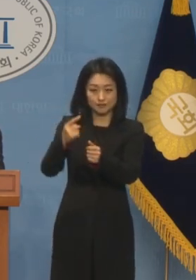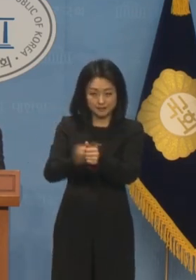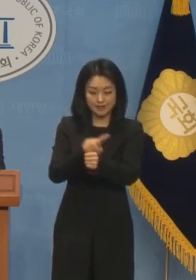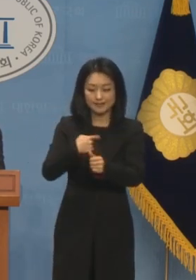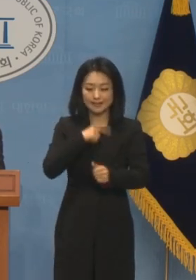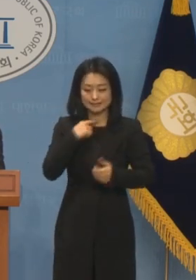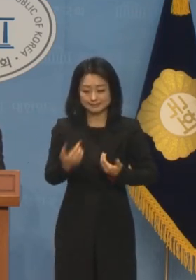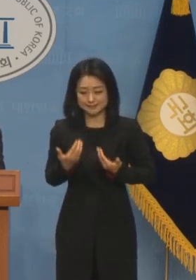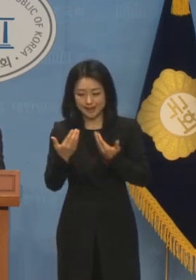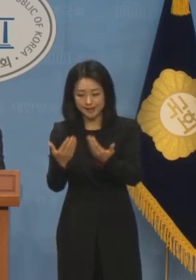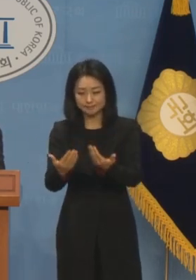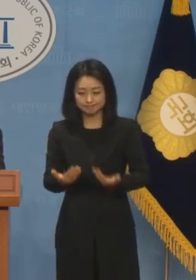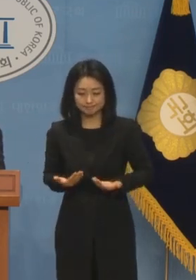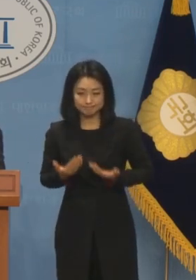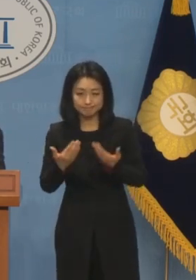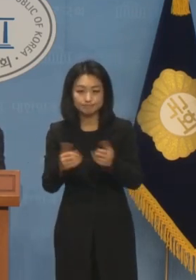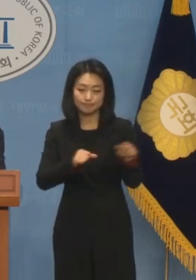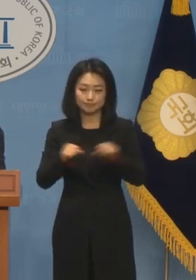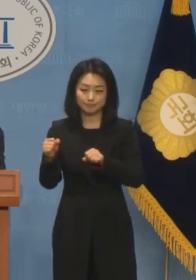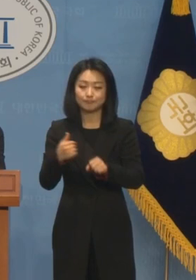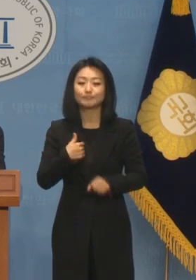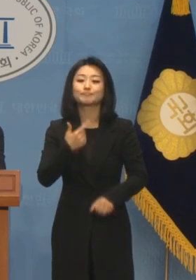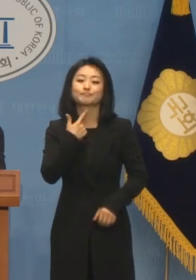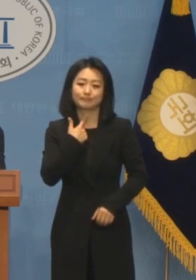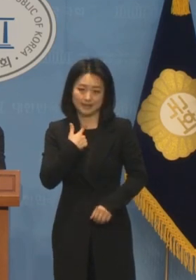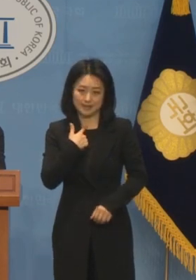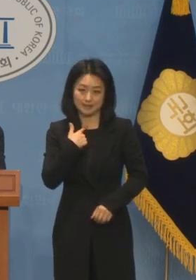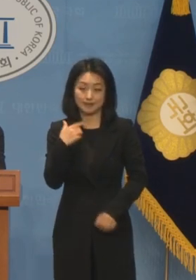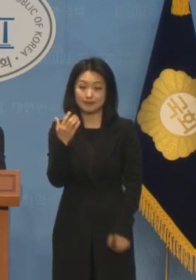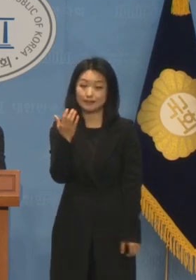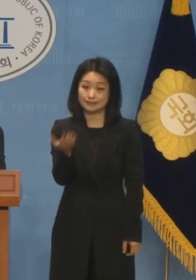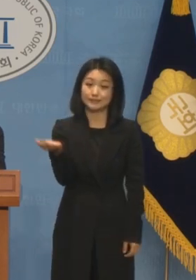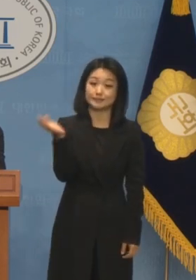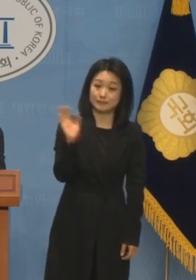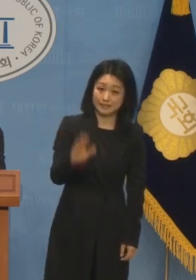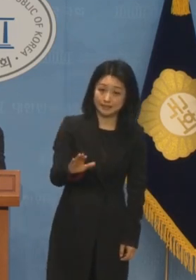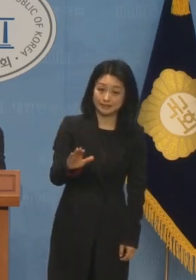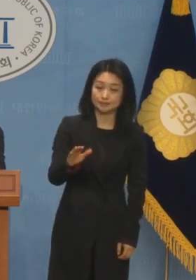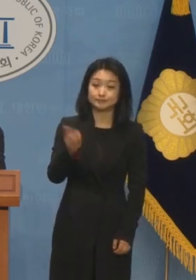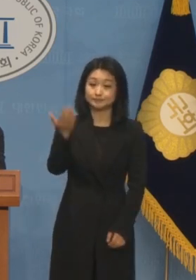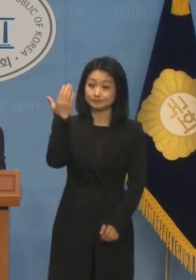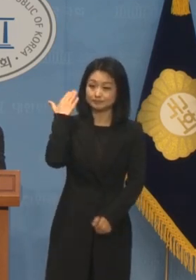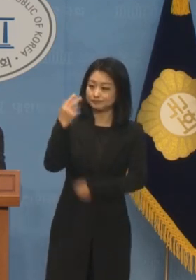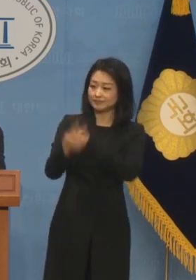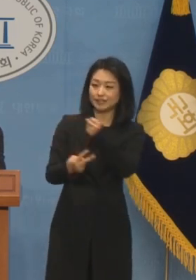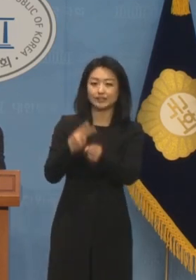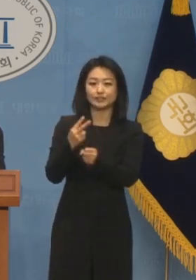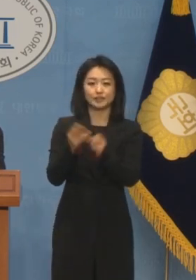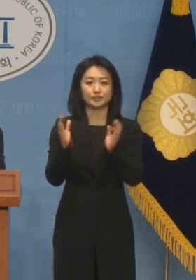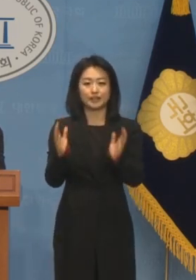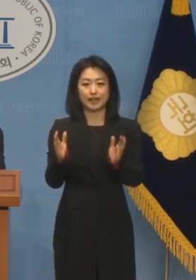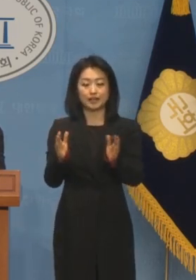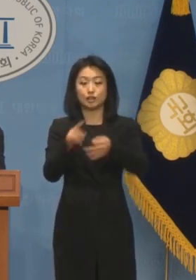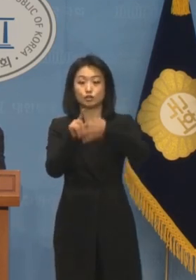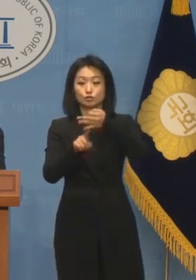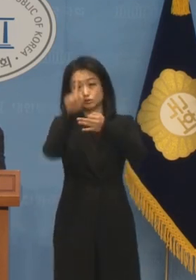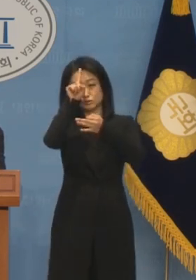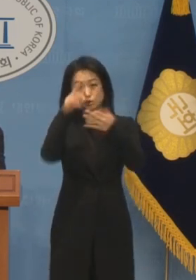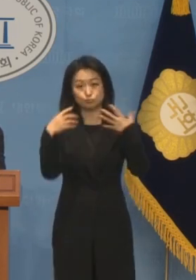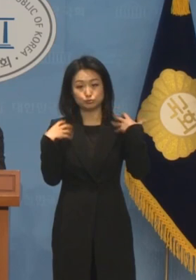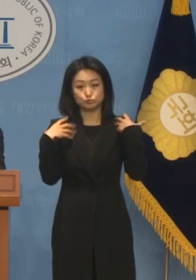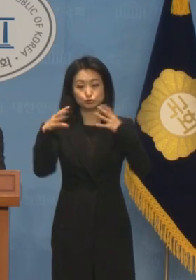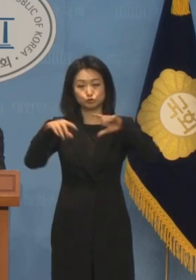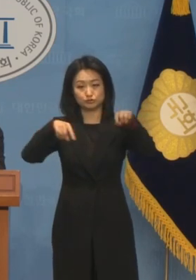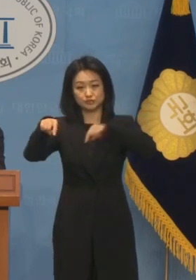헌신을 마다하지 않았습니다. 그러나 지난 2년 윤석열 정부의